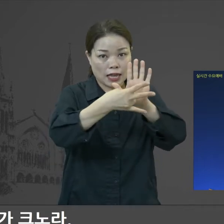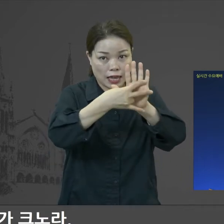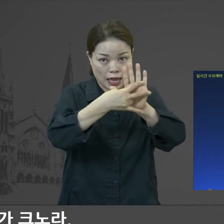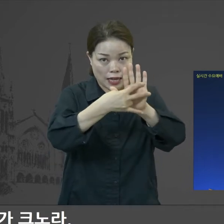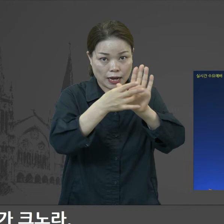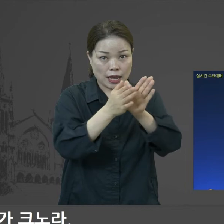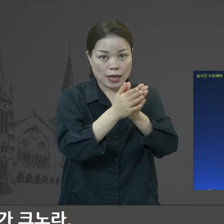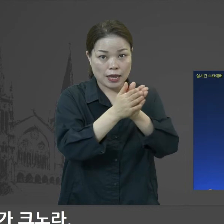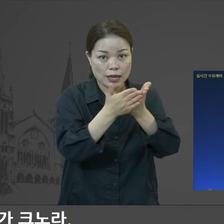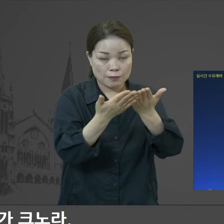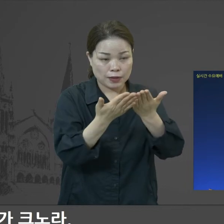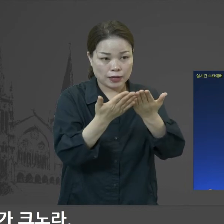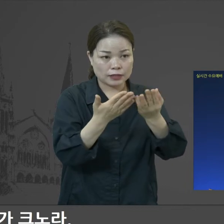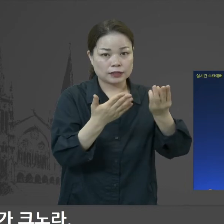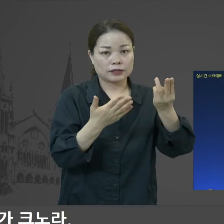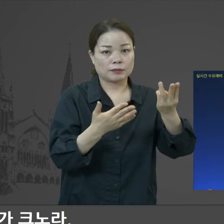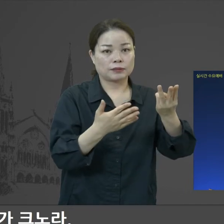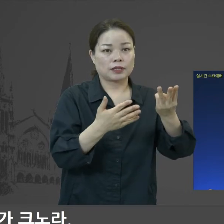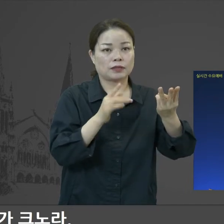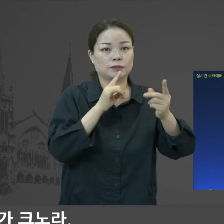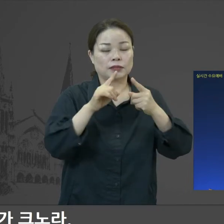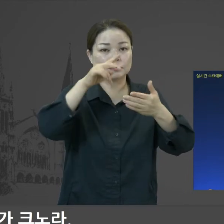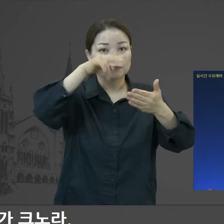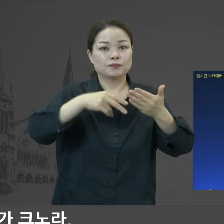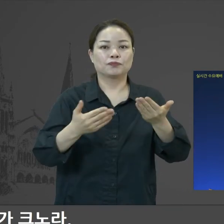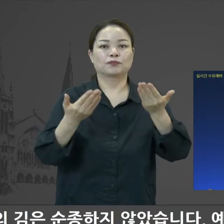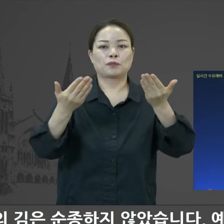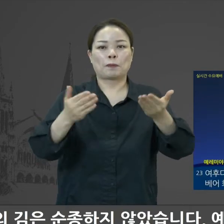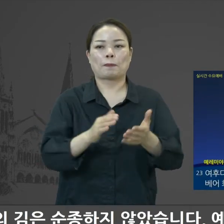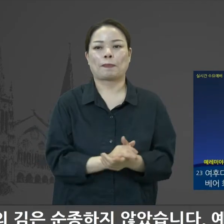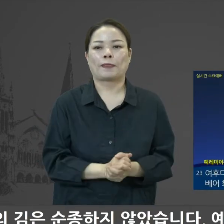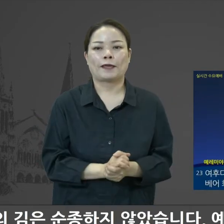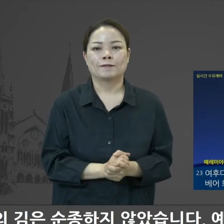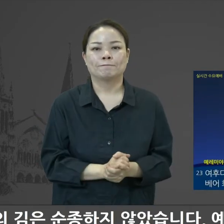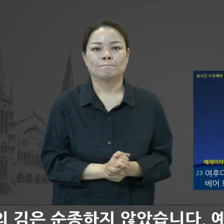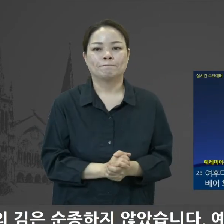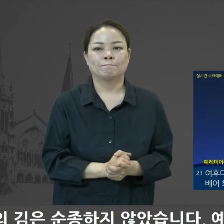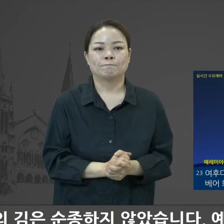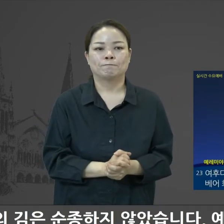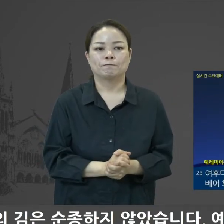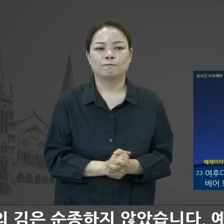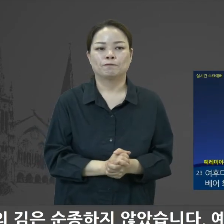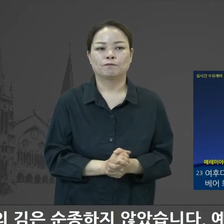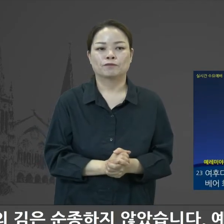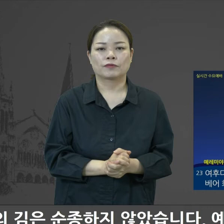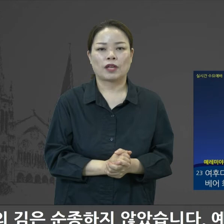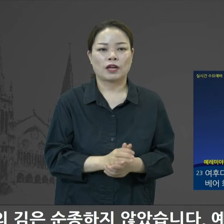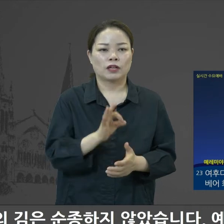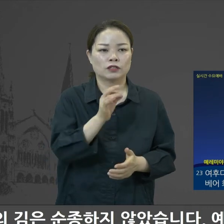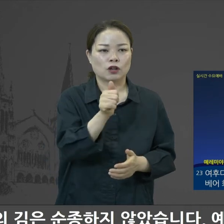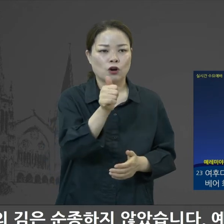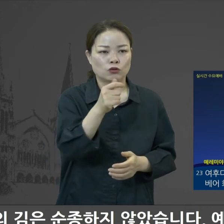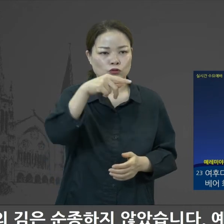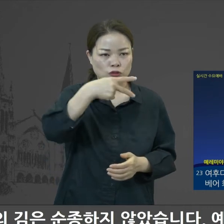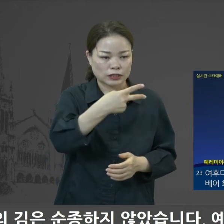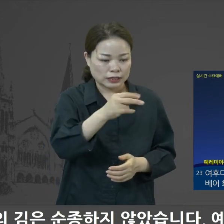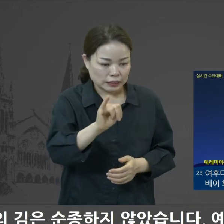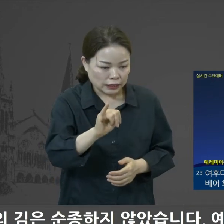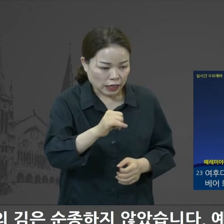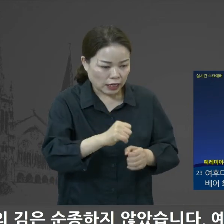23절과 24절을 제가 읽어드릴 테니 자막으로 한번 보십시오. 제가 읽어드리겠습니다. 여훗이가 서너